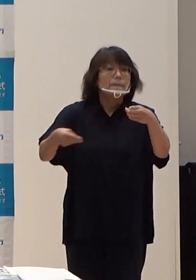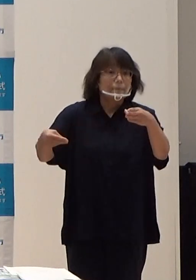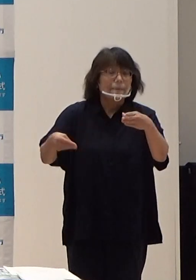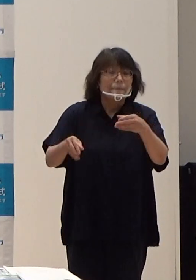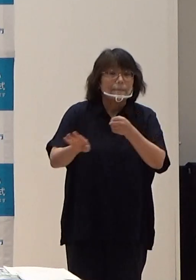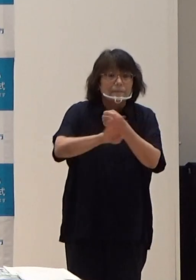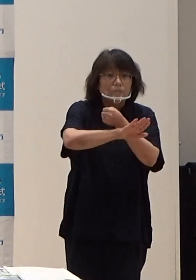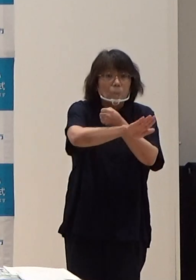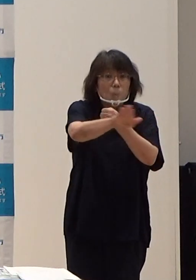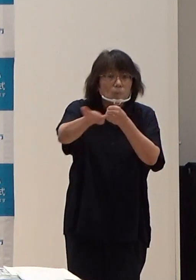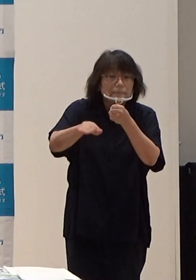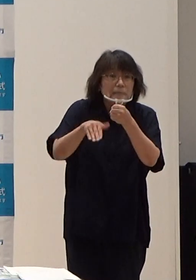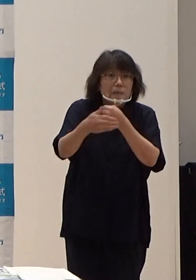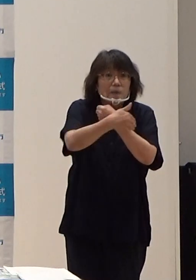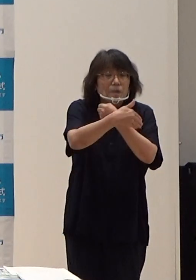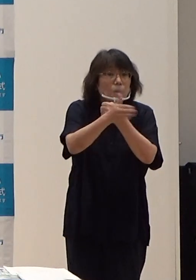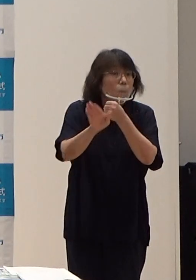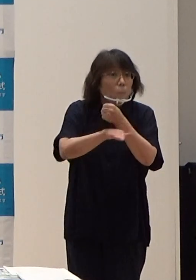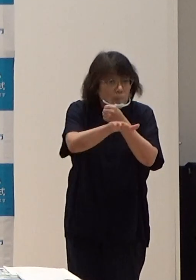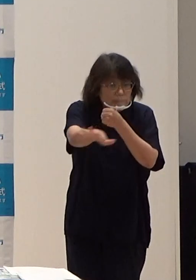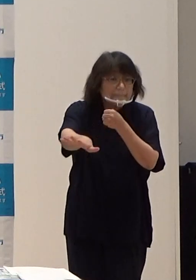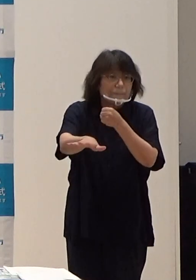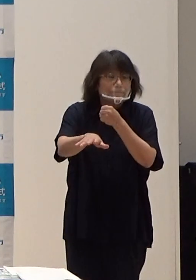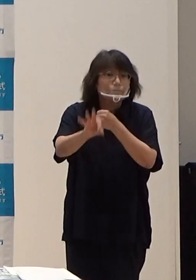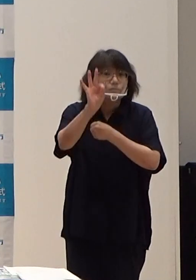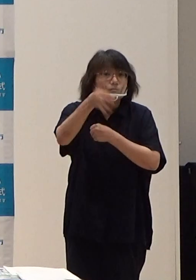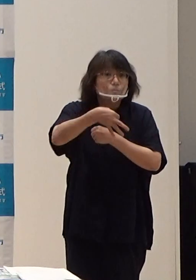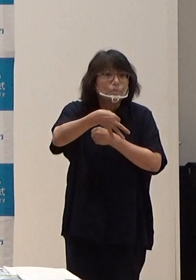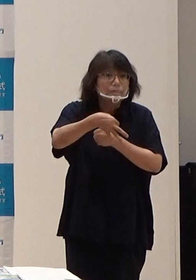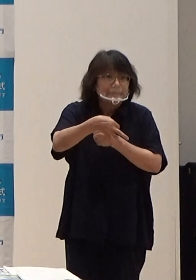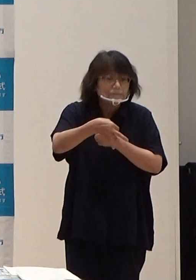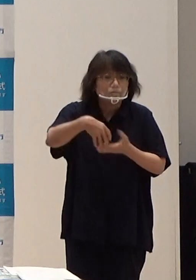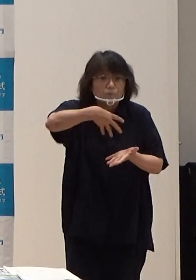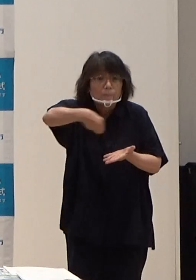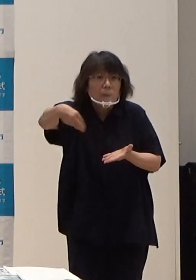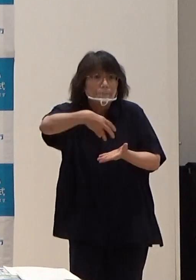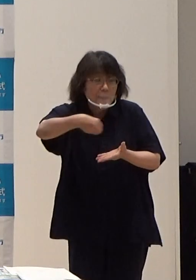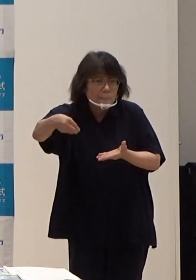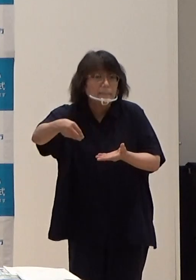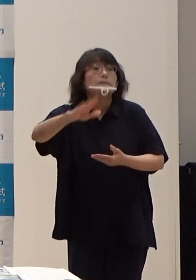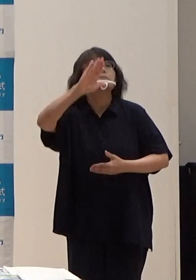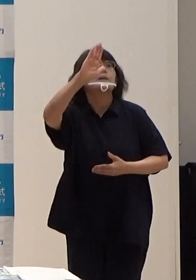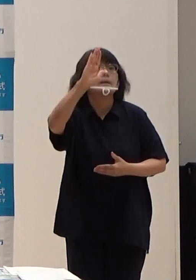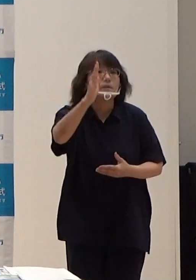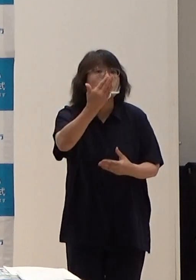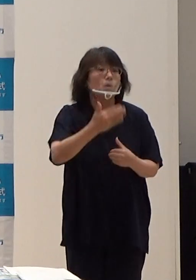業、俗にため池除染でございますが、これはすべて、